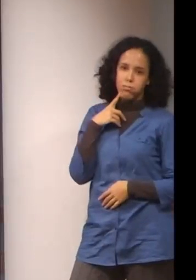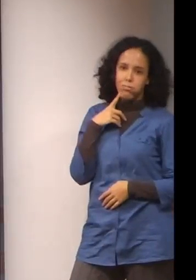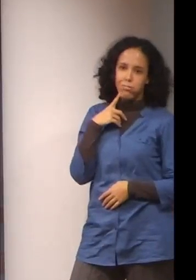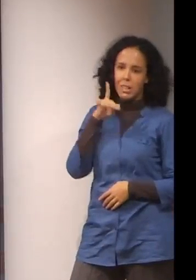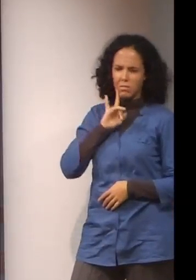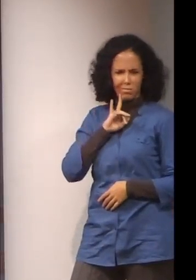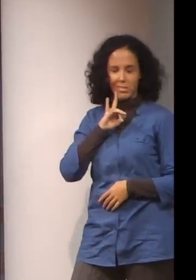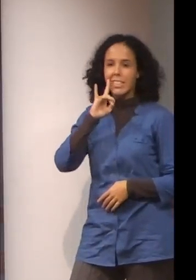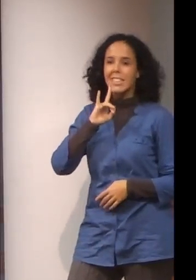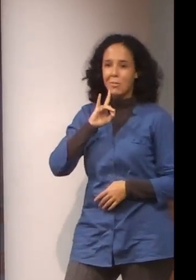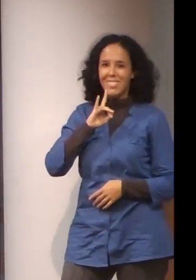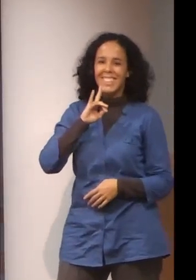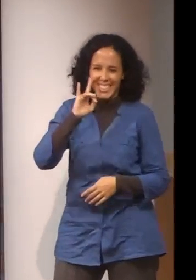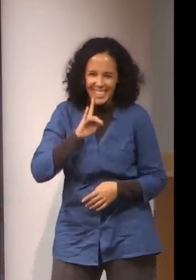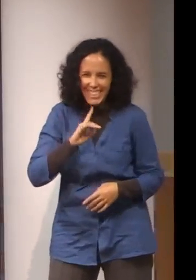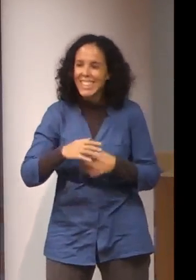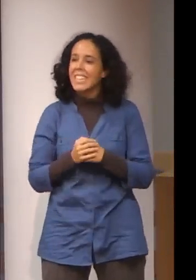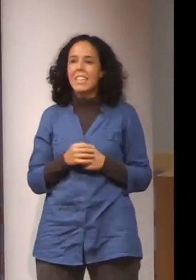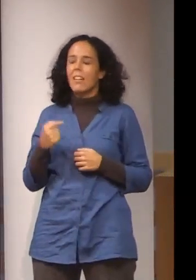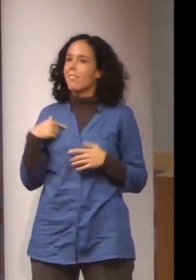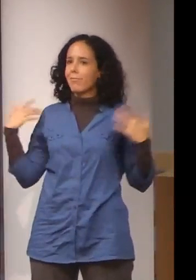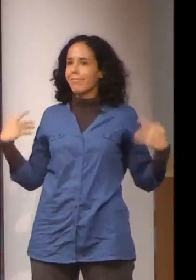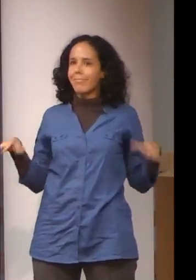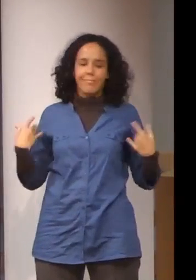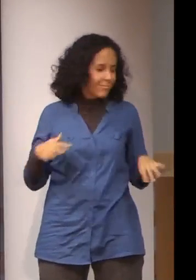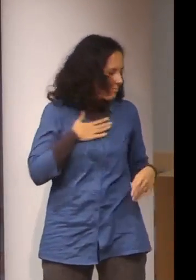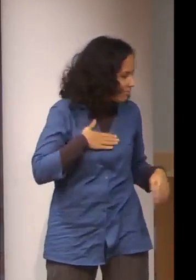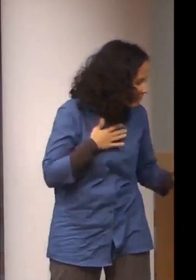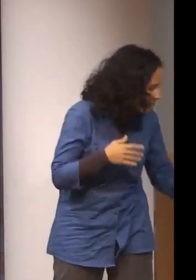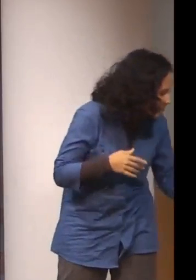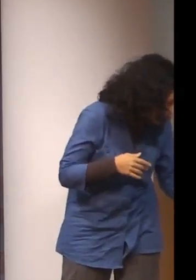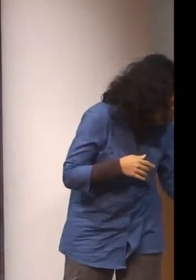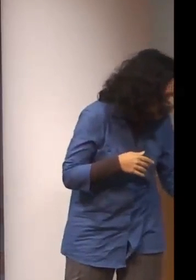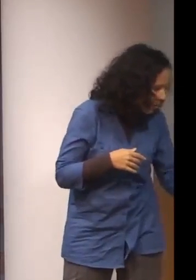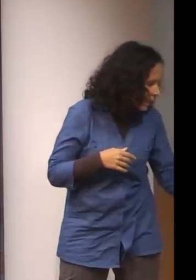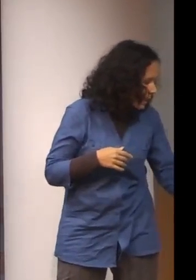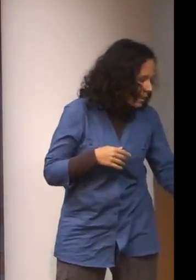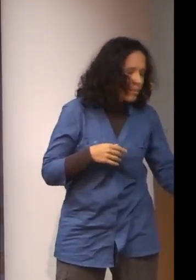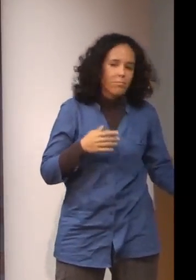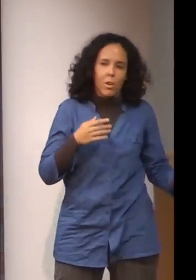participé en esa presentación y me admiró muchísimo